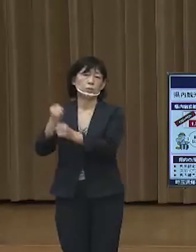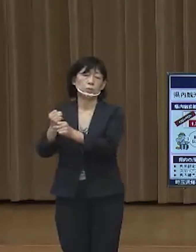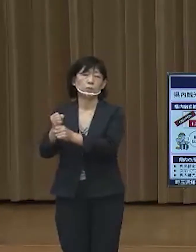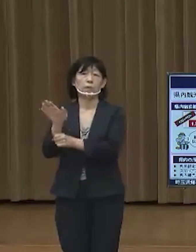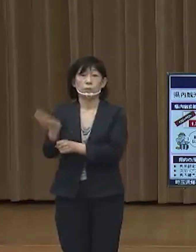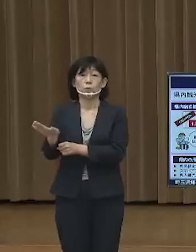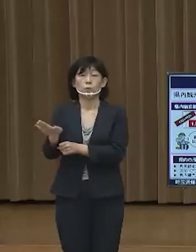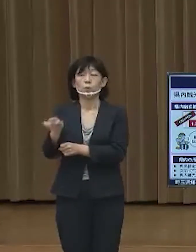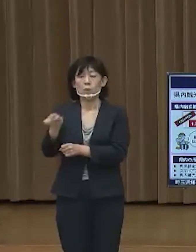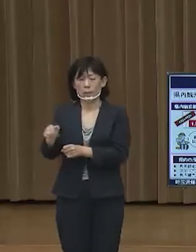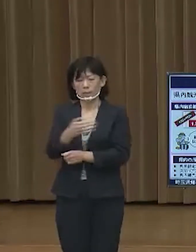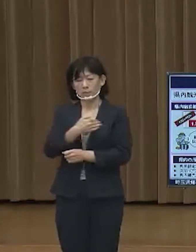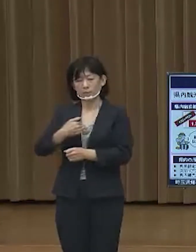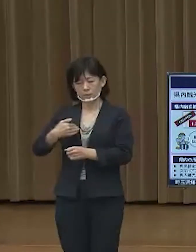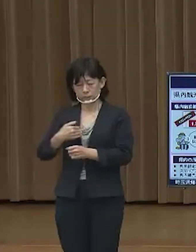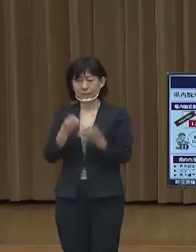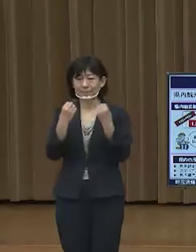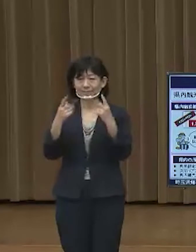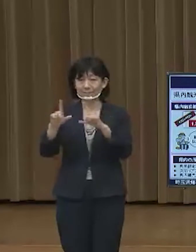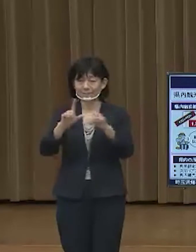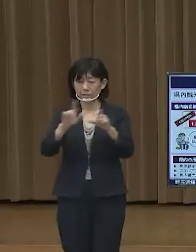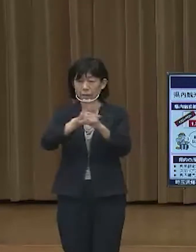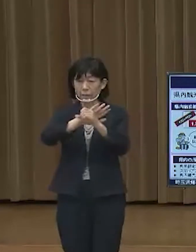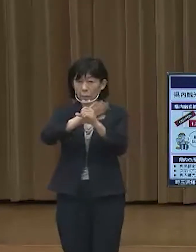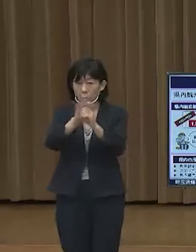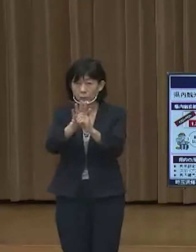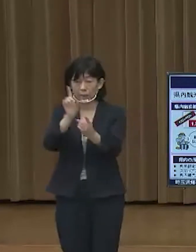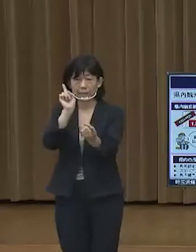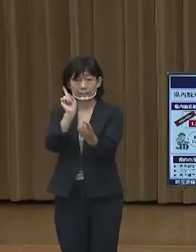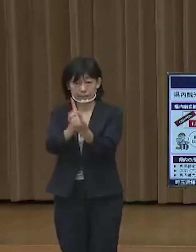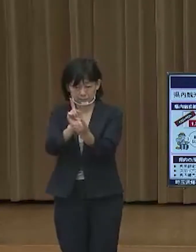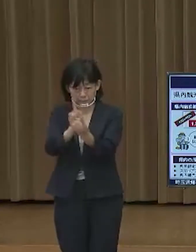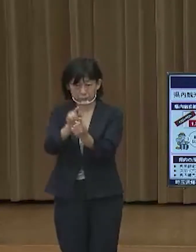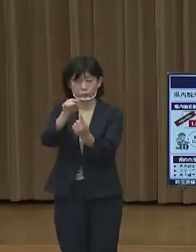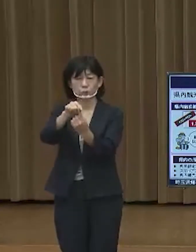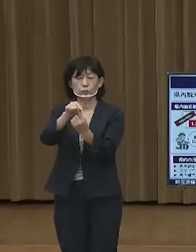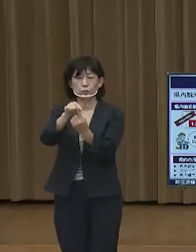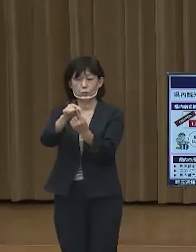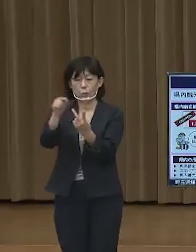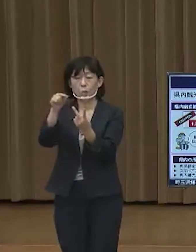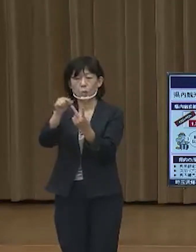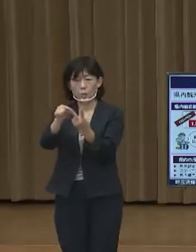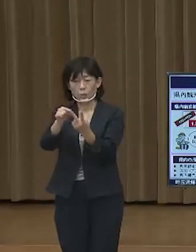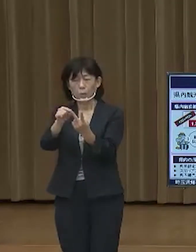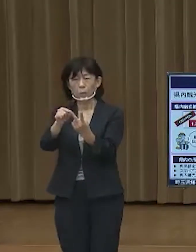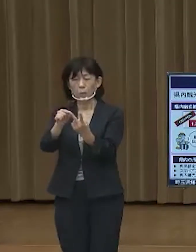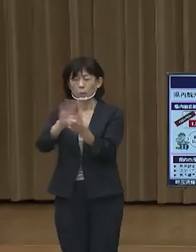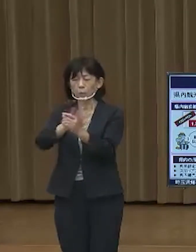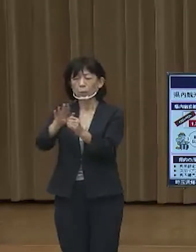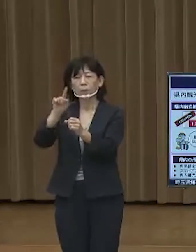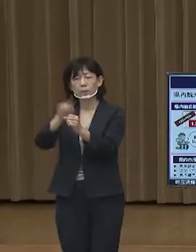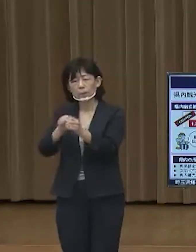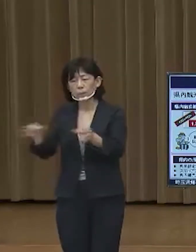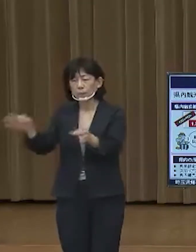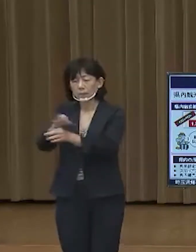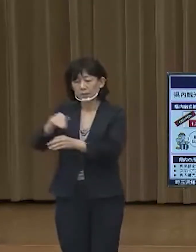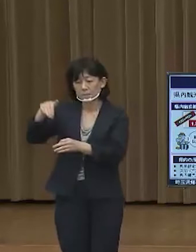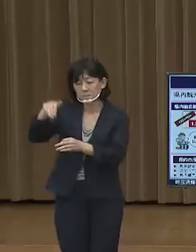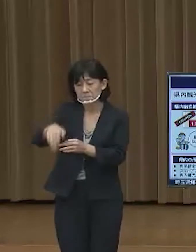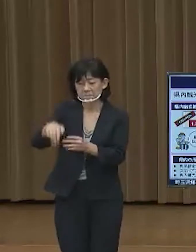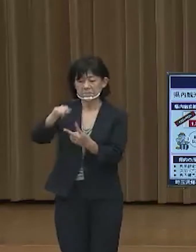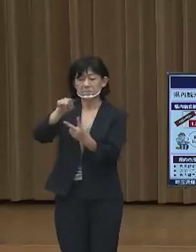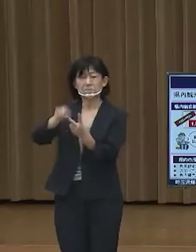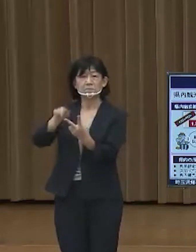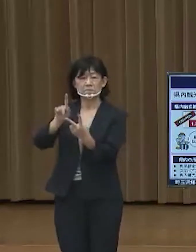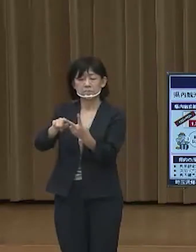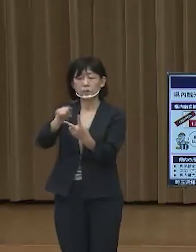我々としては新型コロナウイルス感染症対策およびそれに影響を受けた経済等についてしっ